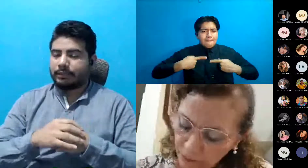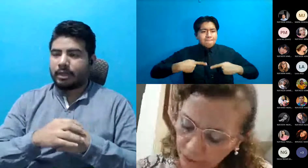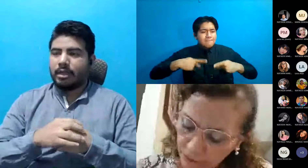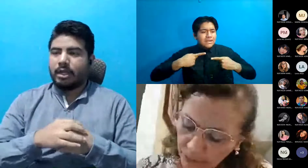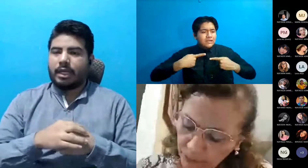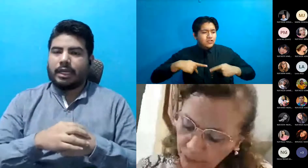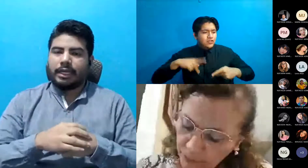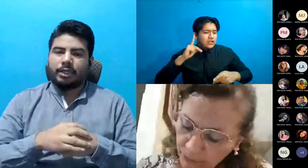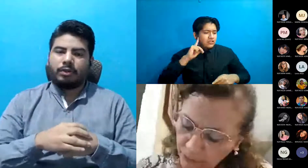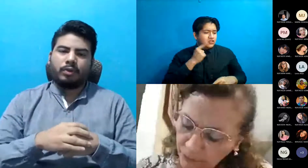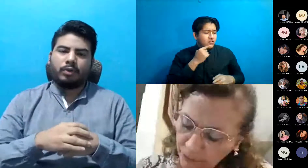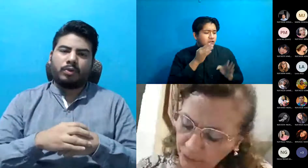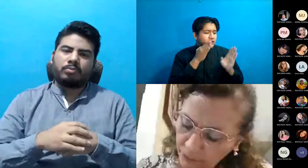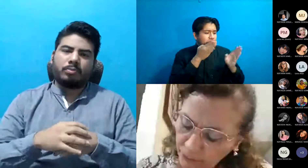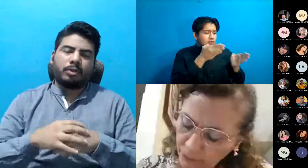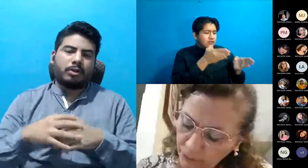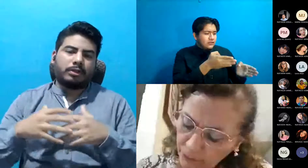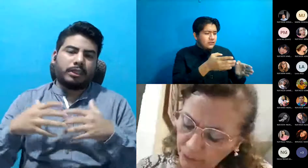personas sordas?